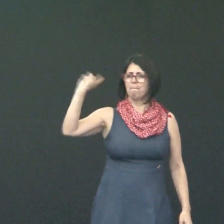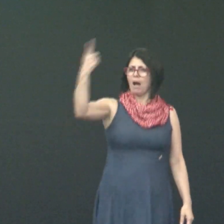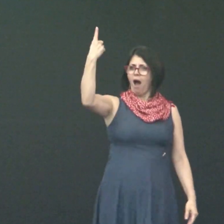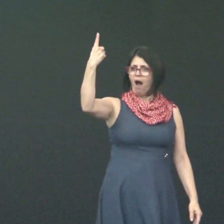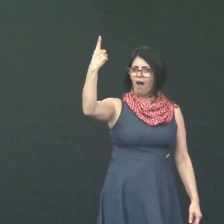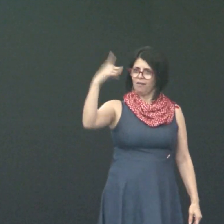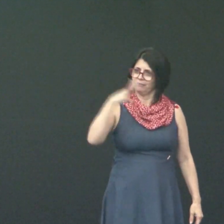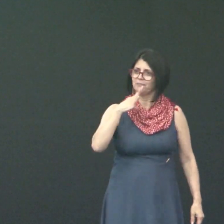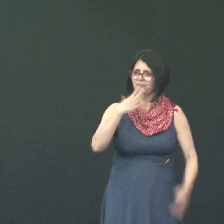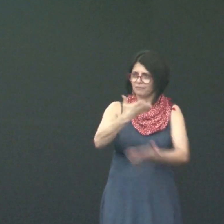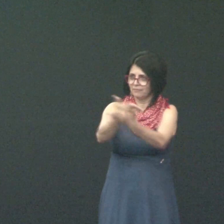O sinal é esse.